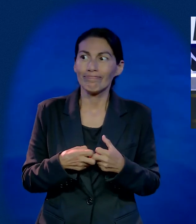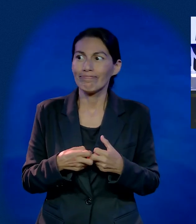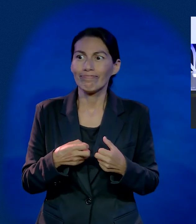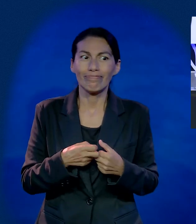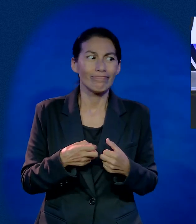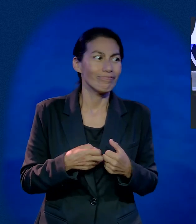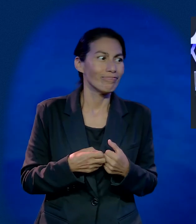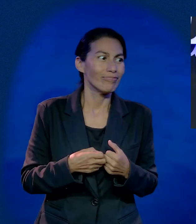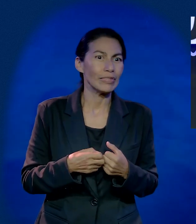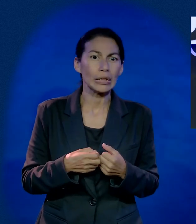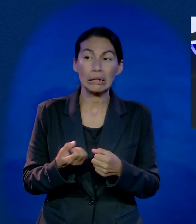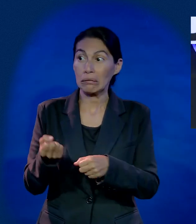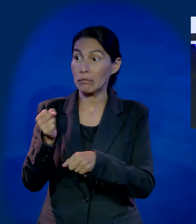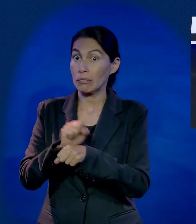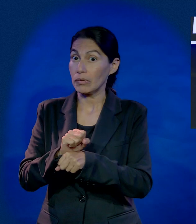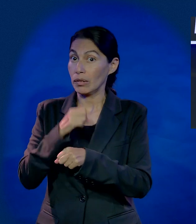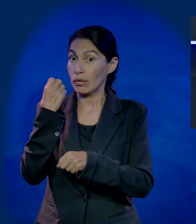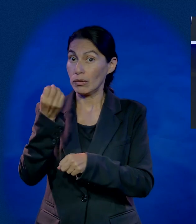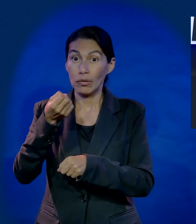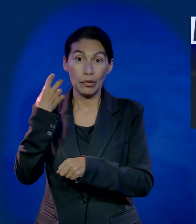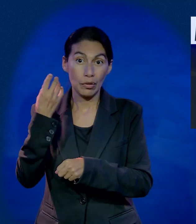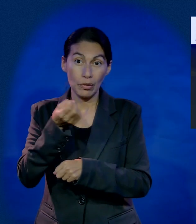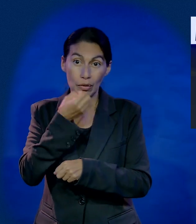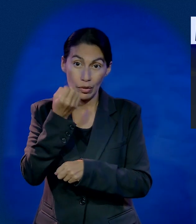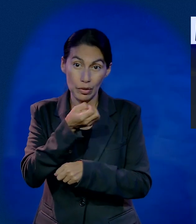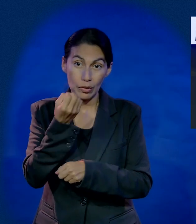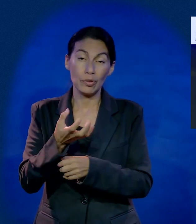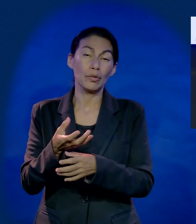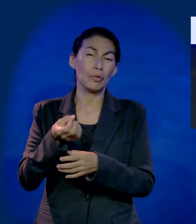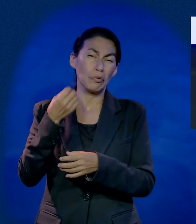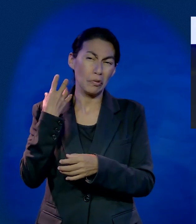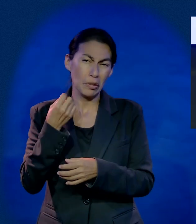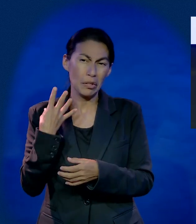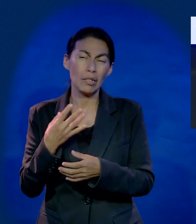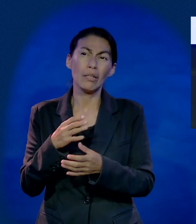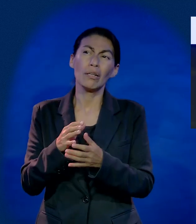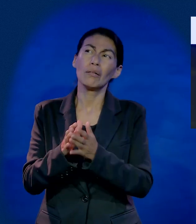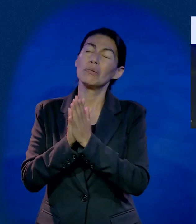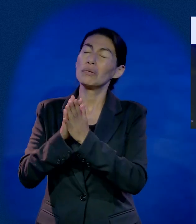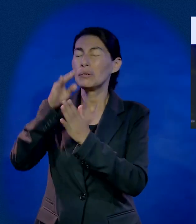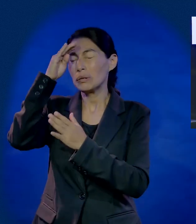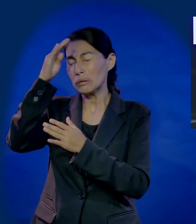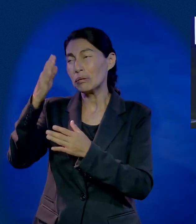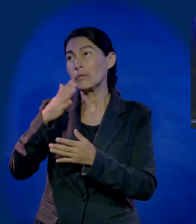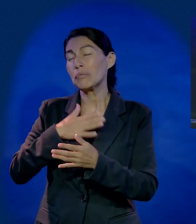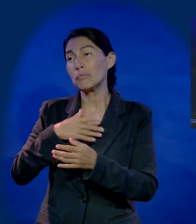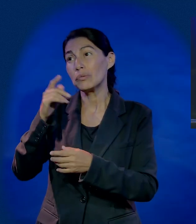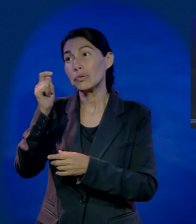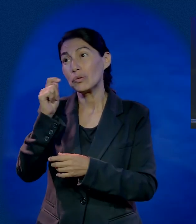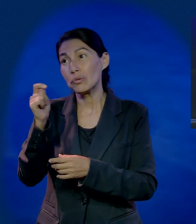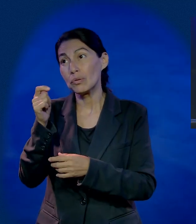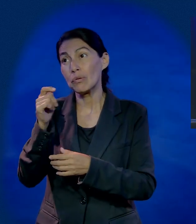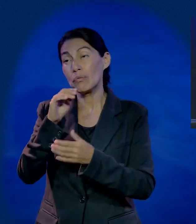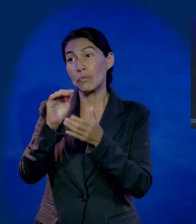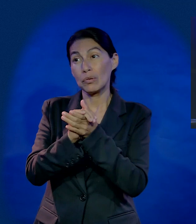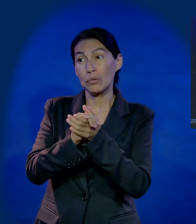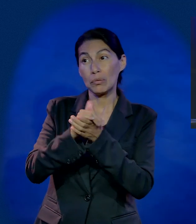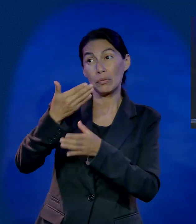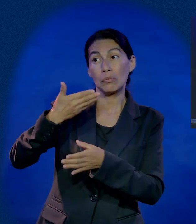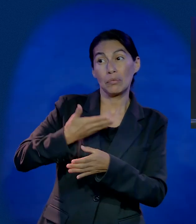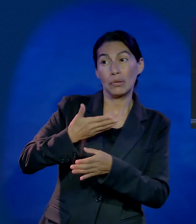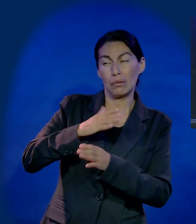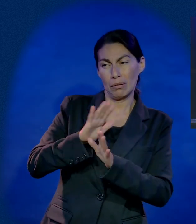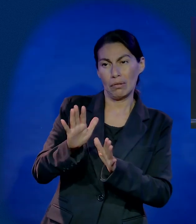y desesperada, y viene a la semana de oración y pide, Señor, por favor, que mi novio ya me pida matrimonio. Y el